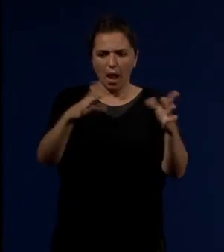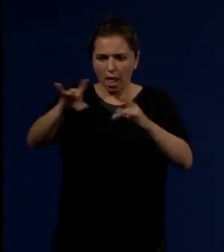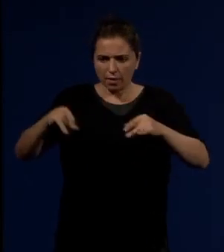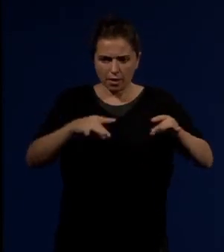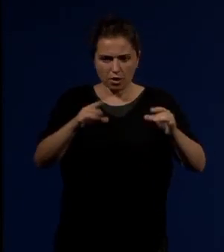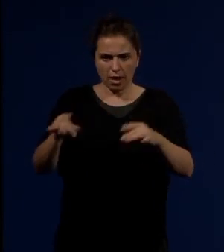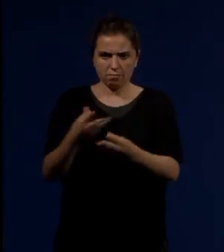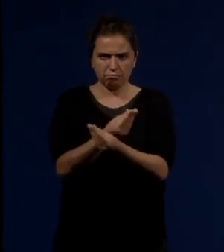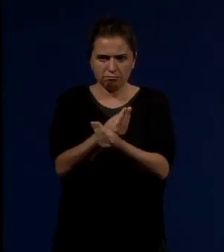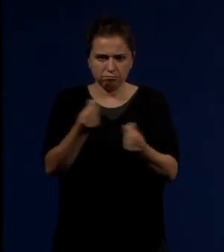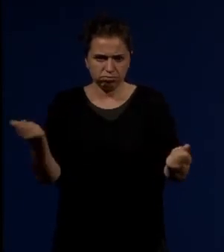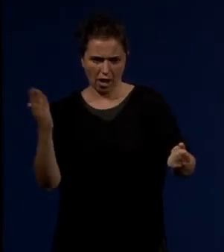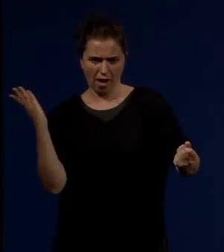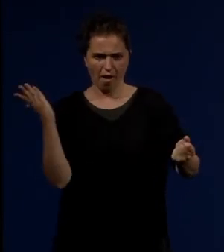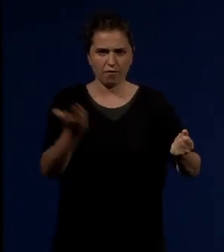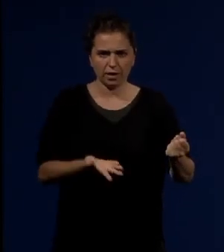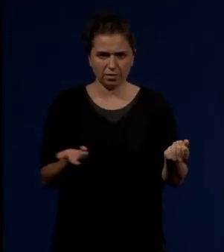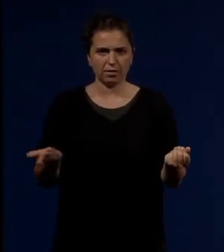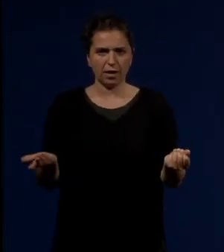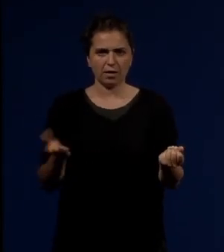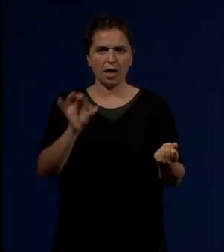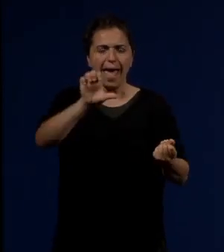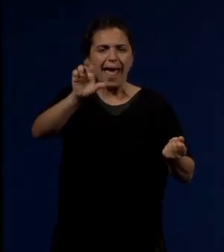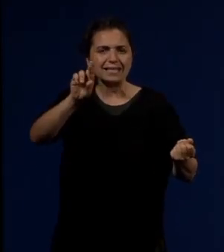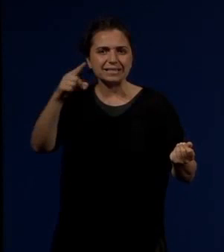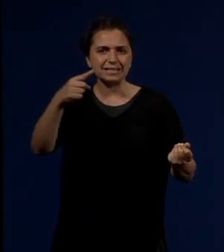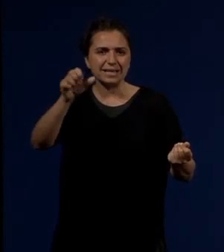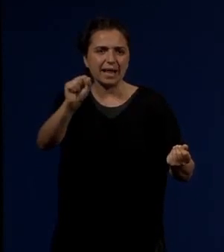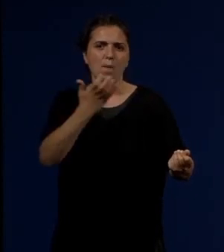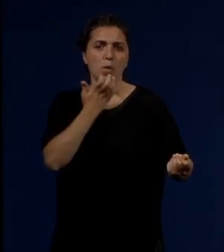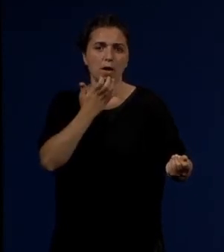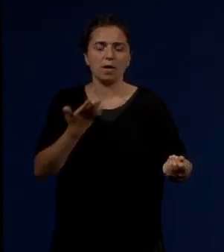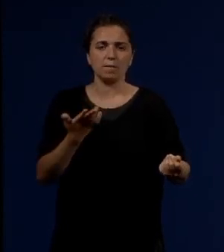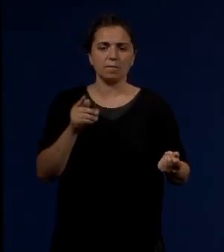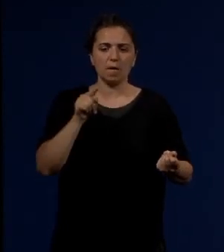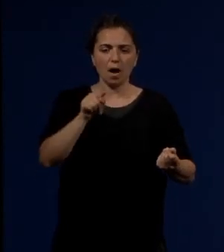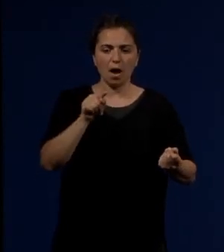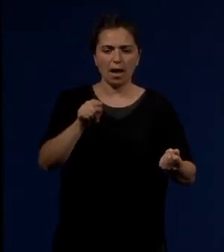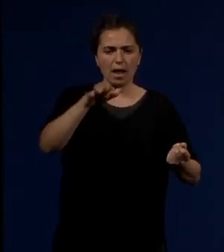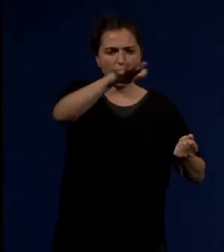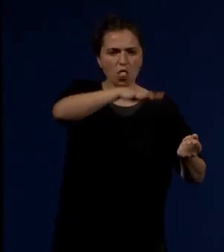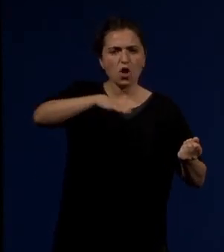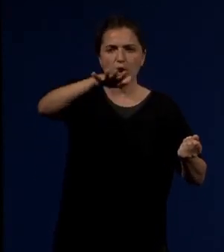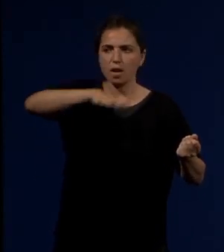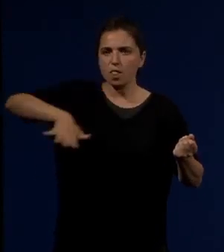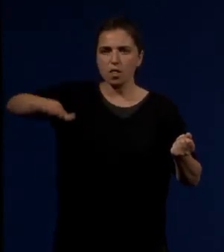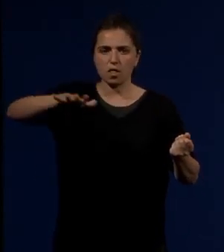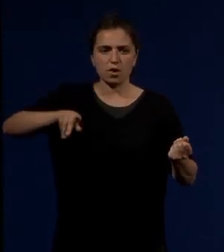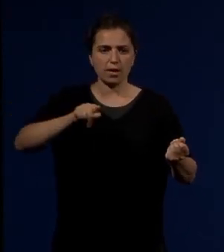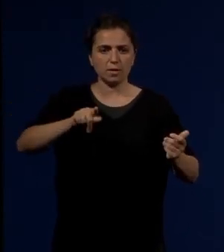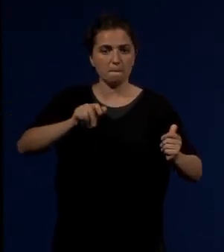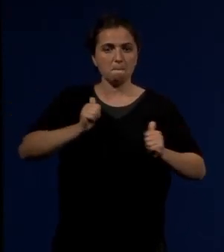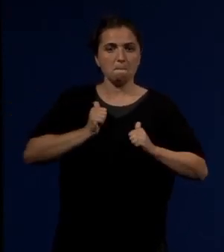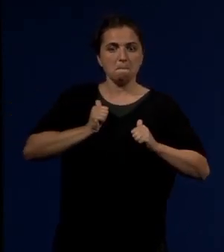se fixo dos Sergas nos últimos tempos, que as supostas áreas de xestión integradas, que realmente o que foron áreas de inicio,